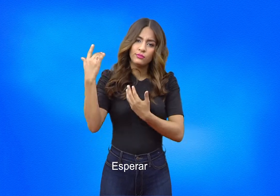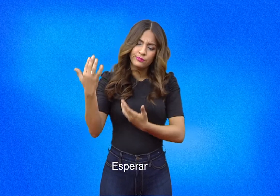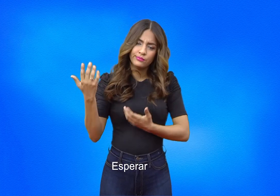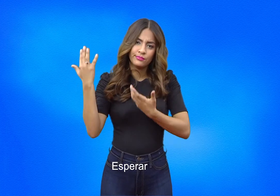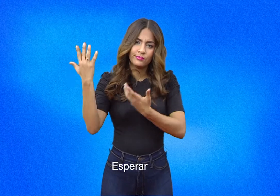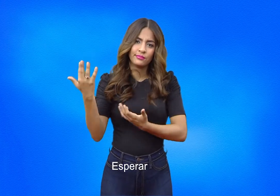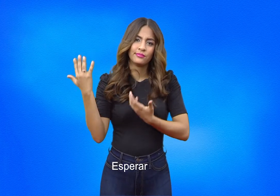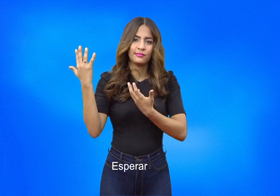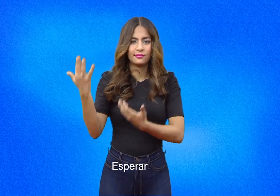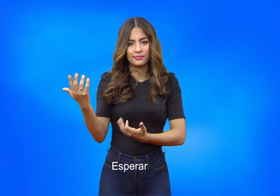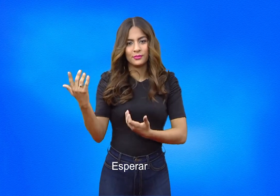Esperar.